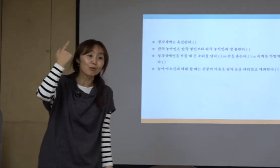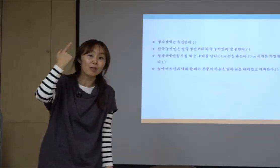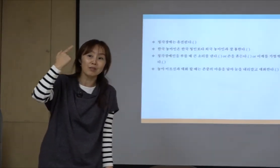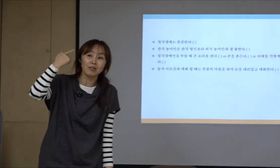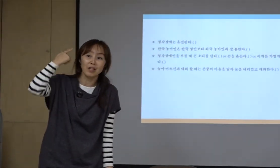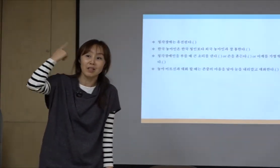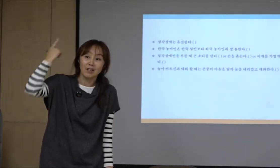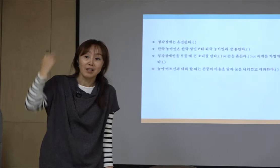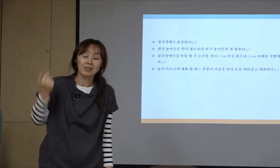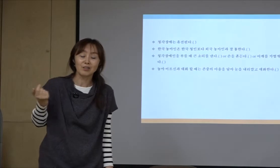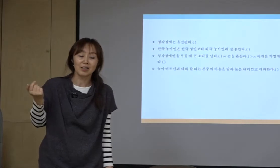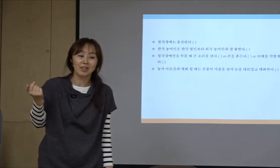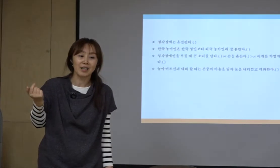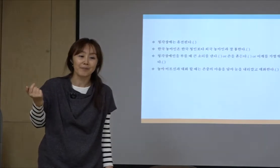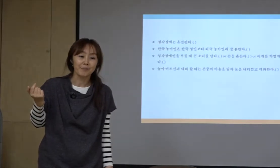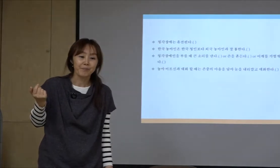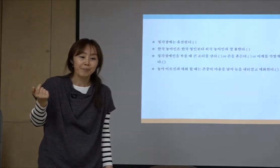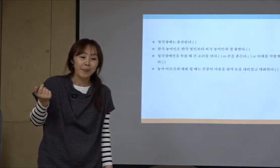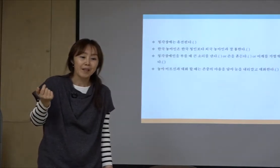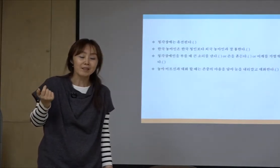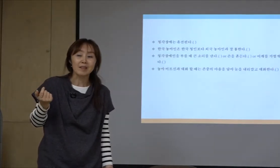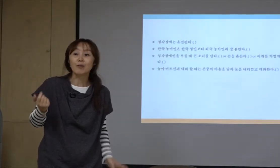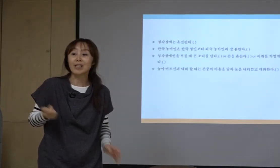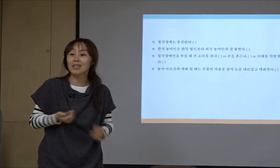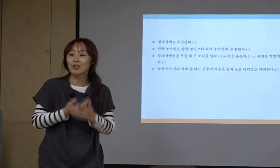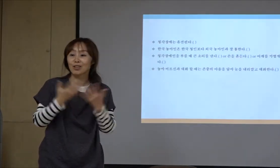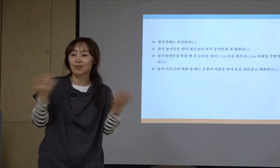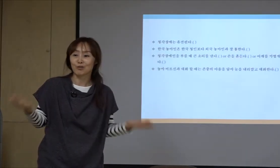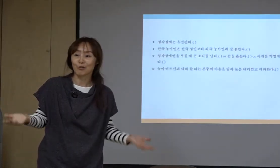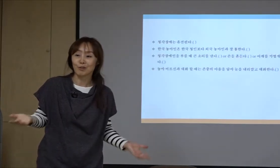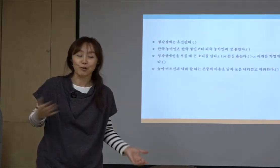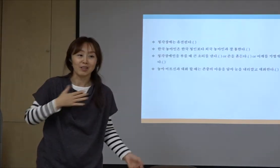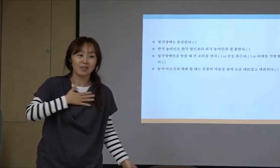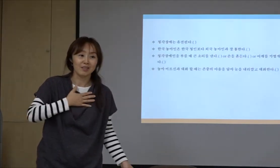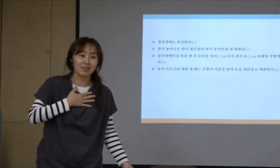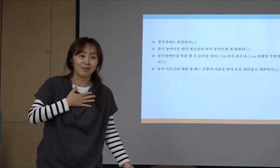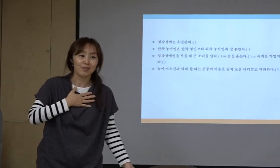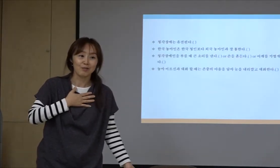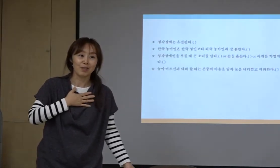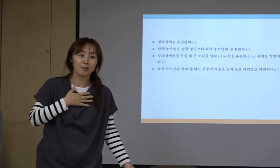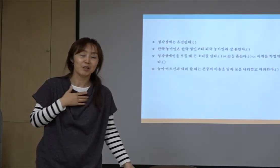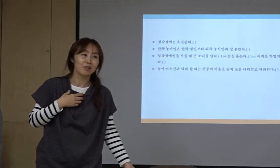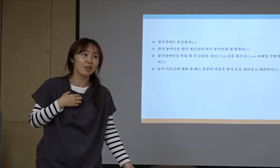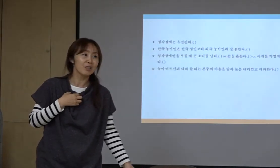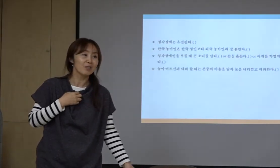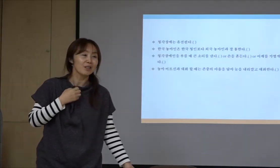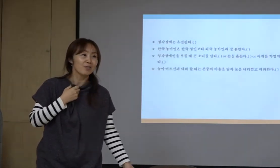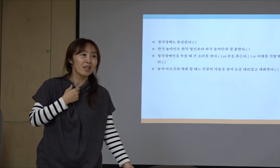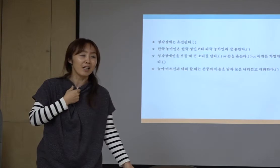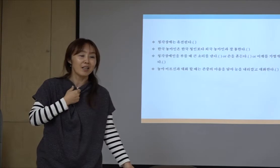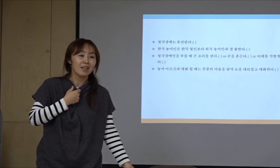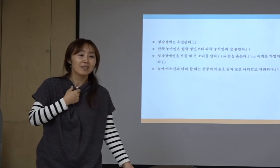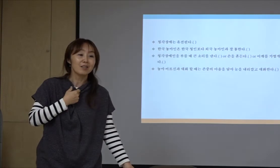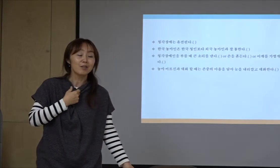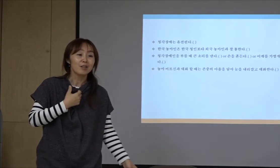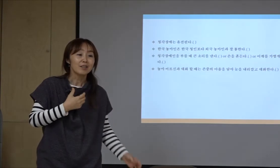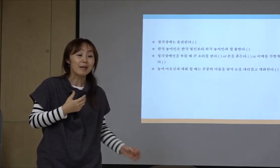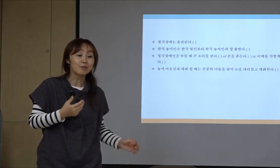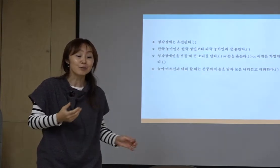통해서 이렇게 하는 거니까. 그러니까 되게 획기적인 거죠. 우리가 볼 때는 획기적인 건데 그래서